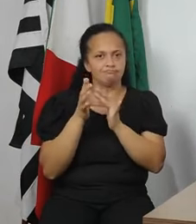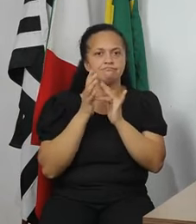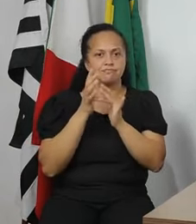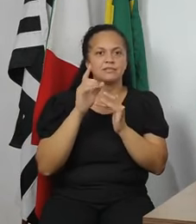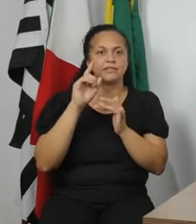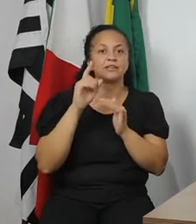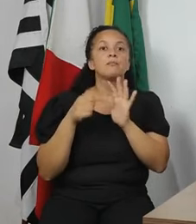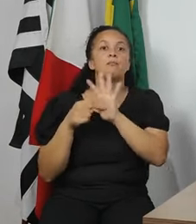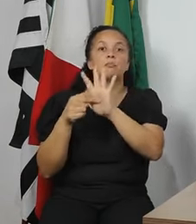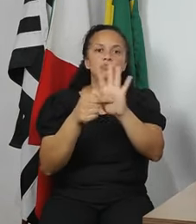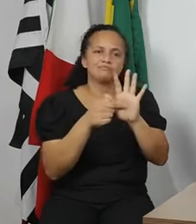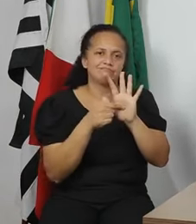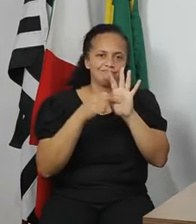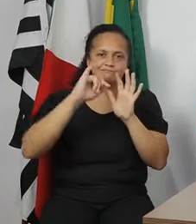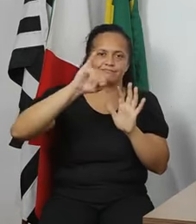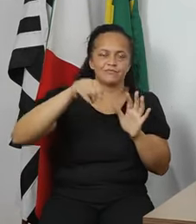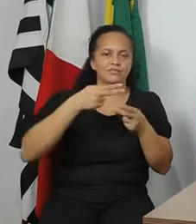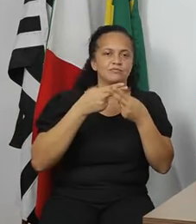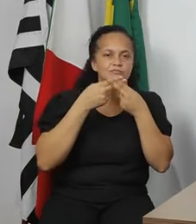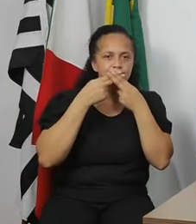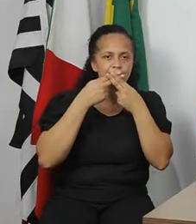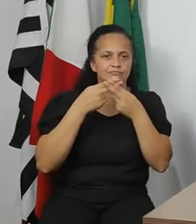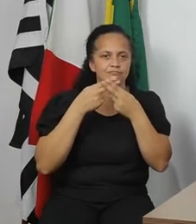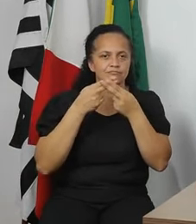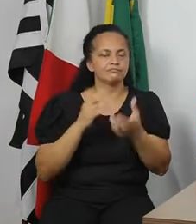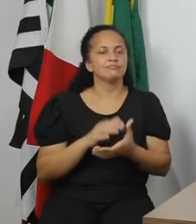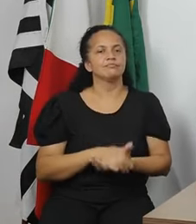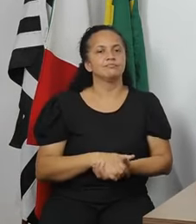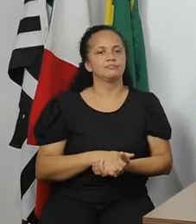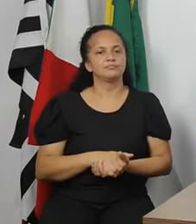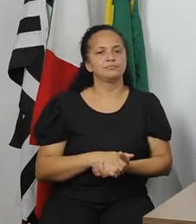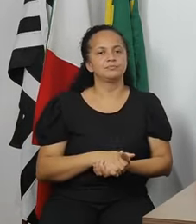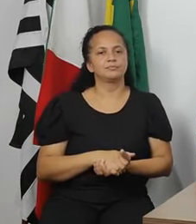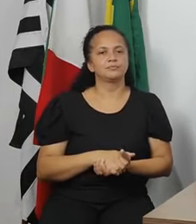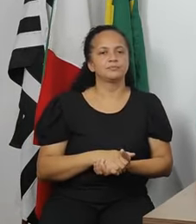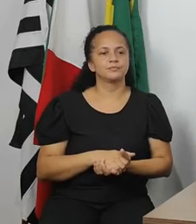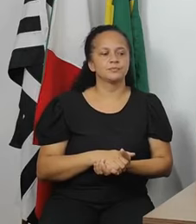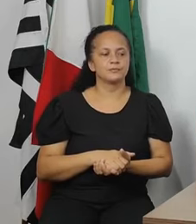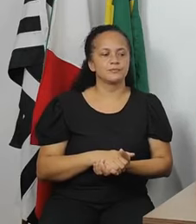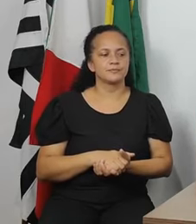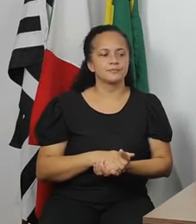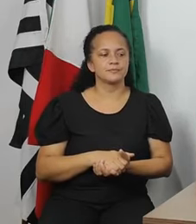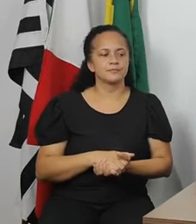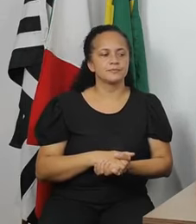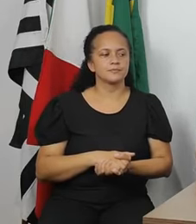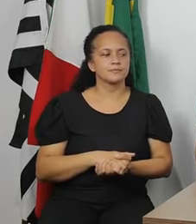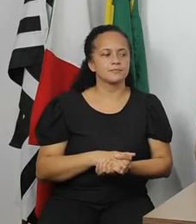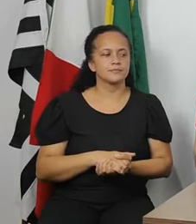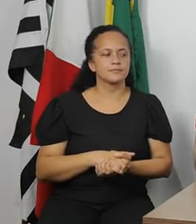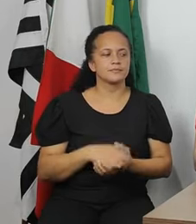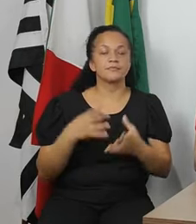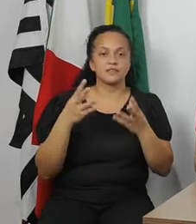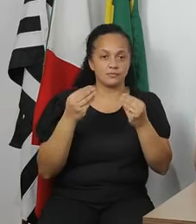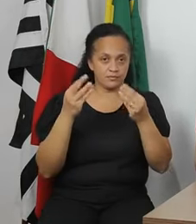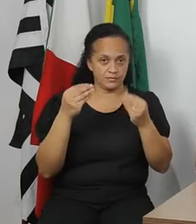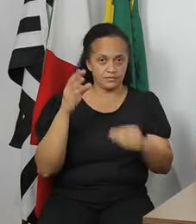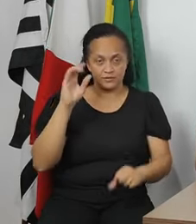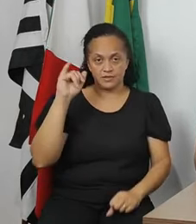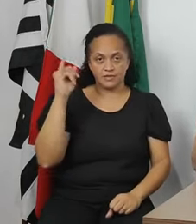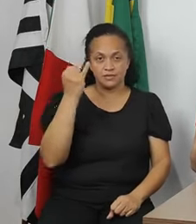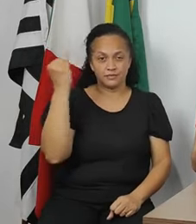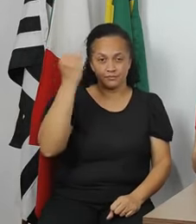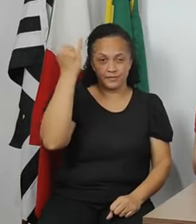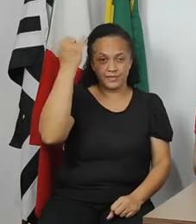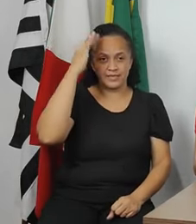Testamento nos Evangelhos, e a gente falou dele ter jejuado. Então acho que o primeiro... uma coisa muito importante para a gente entender